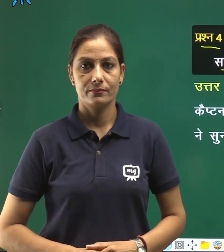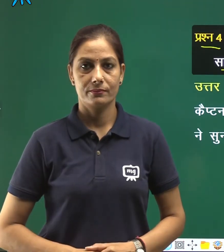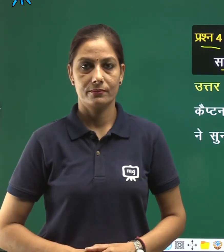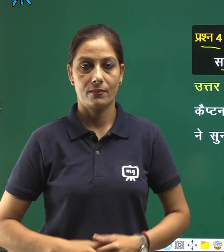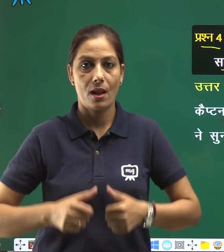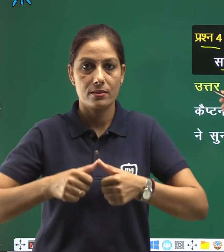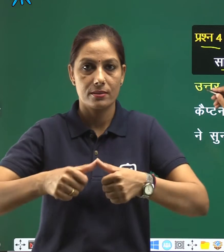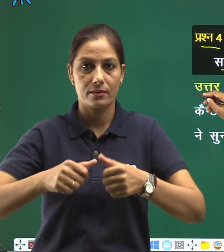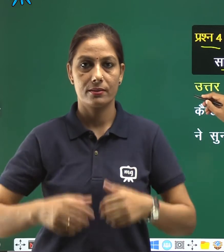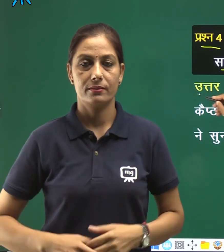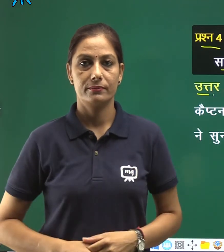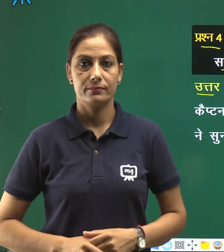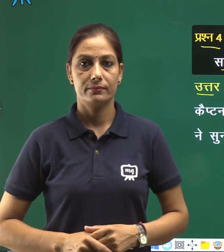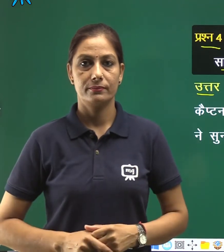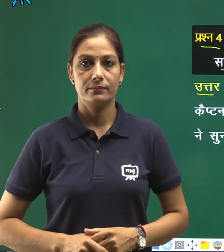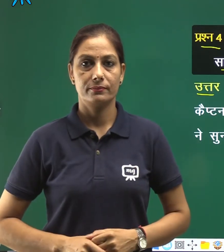उत्तर है